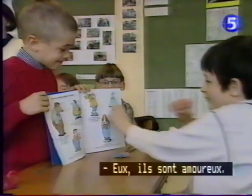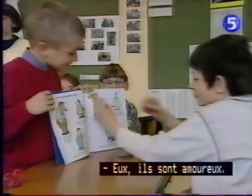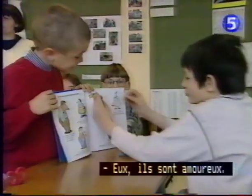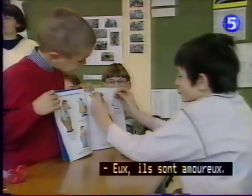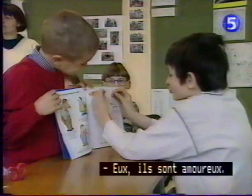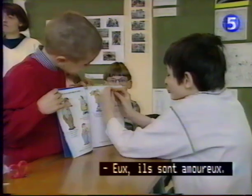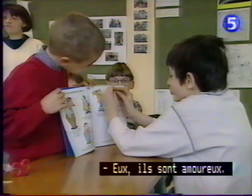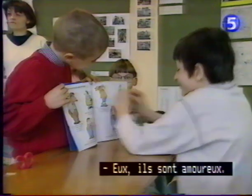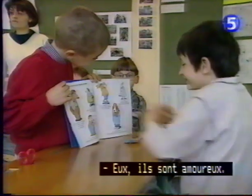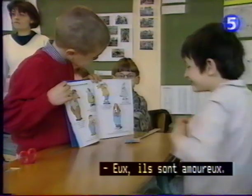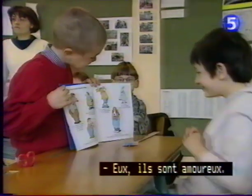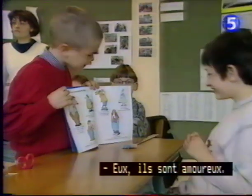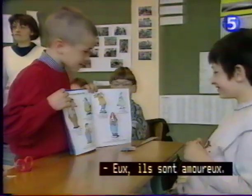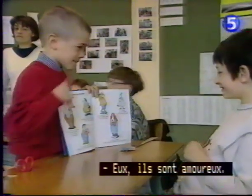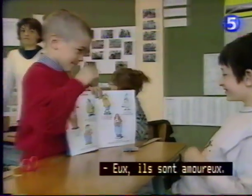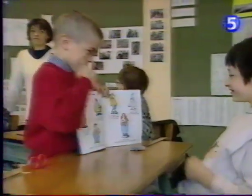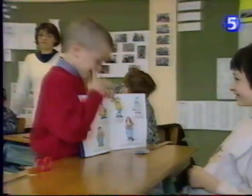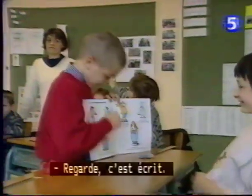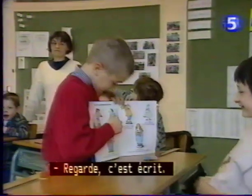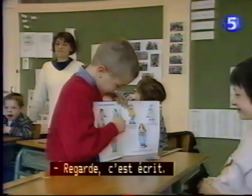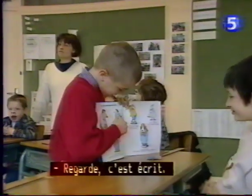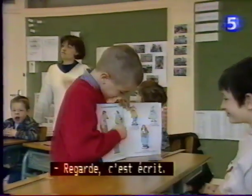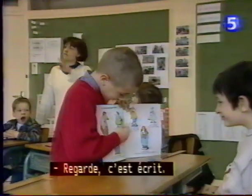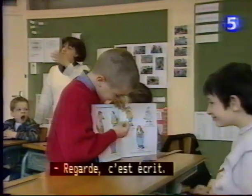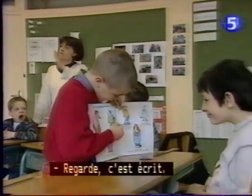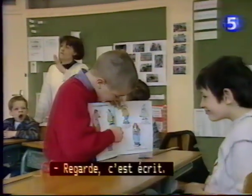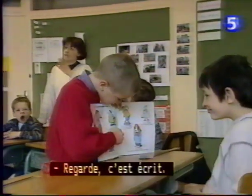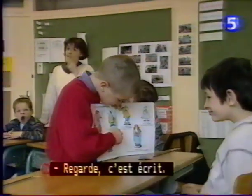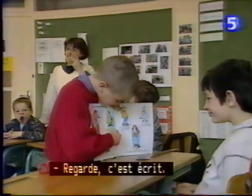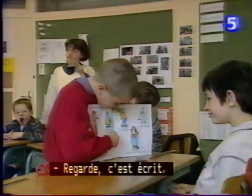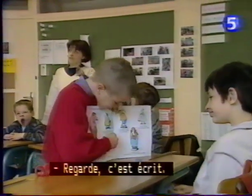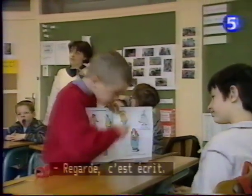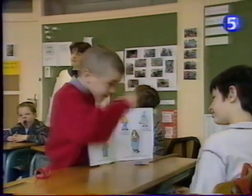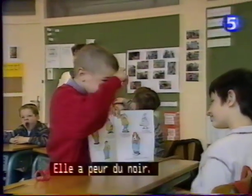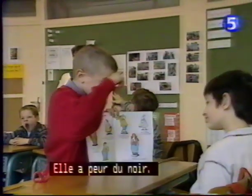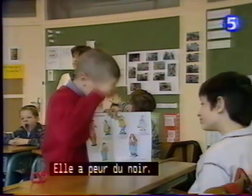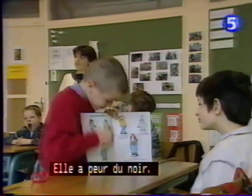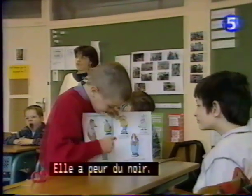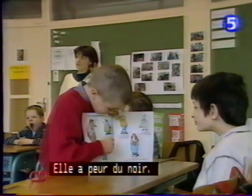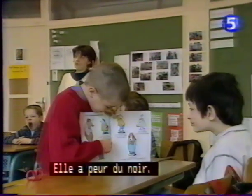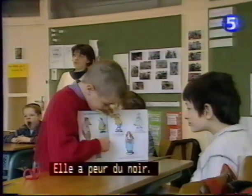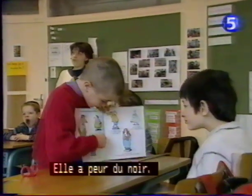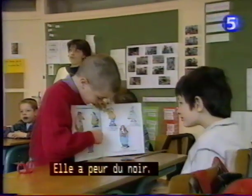Oh, ils sont amoureux. Regarde, c'est écrit. Elle a peur du noir.